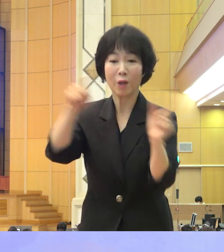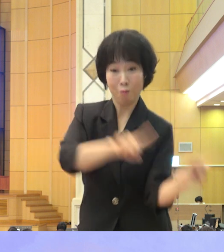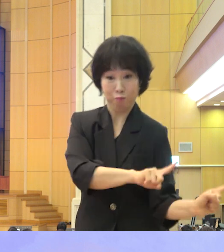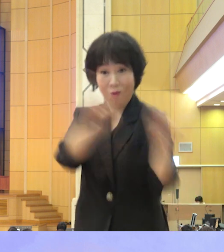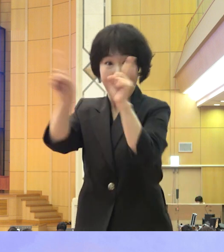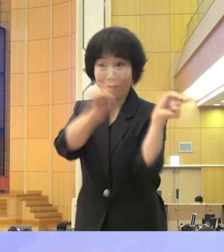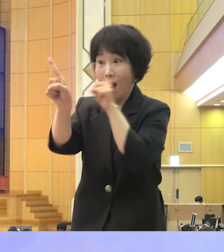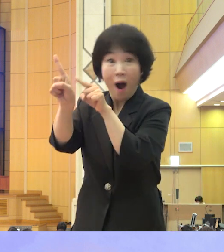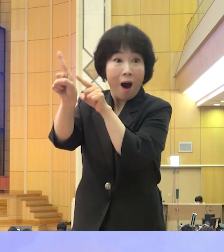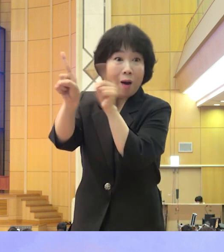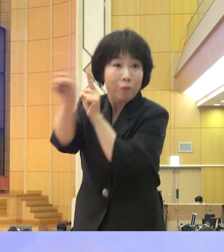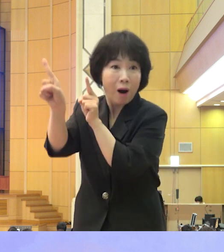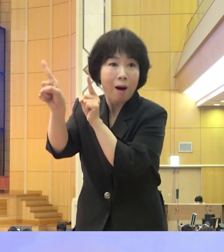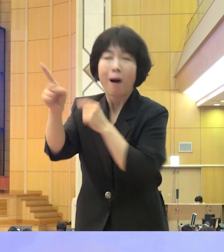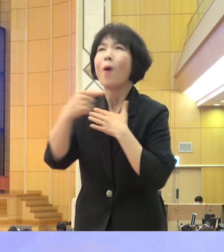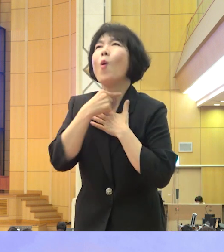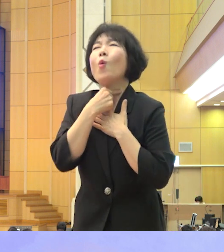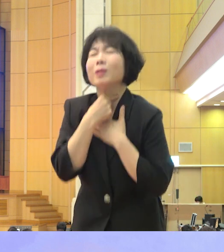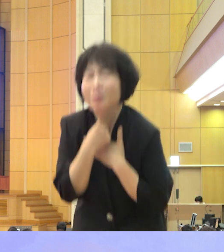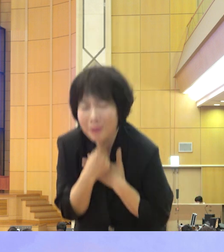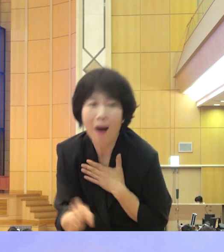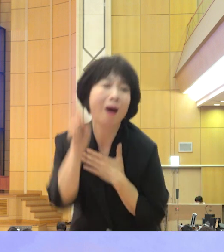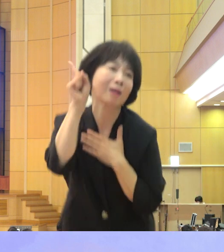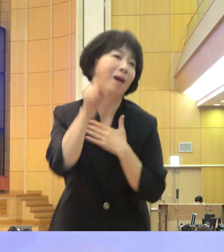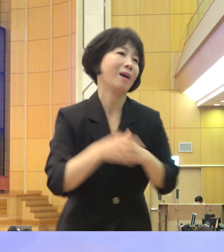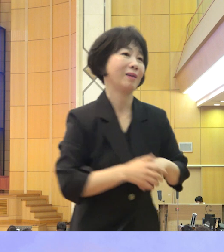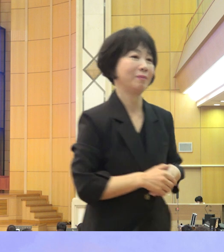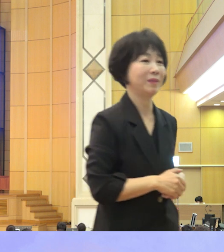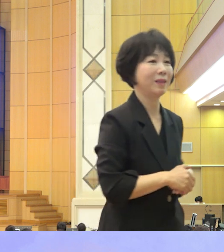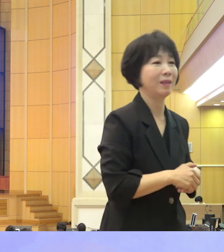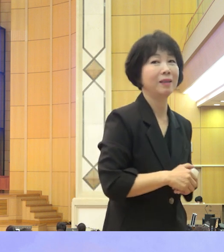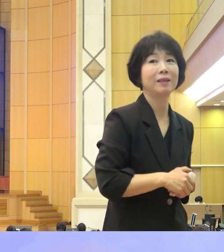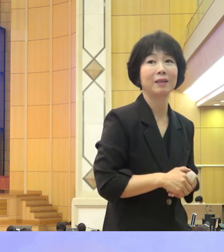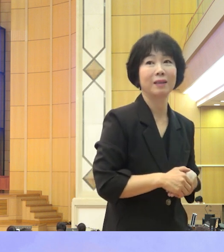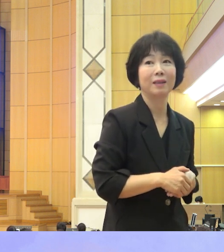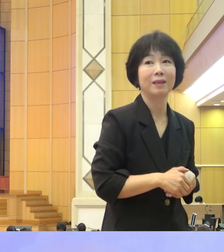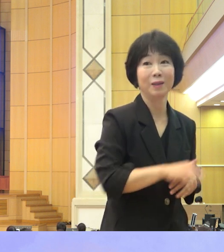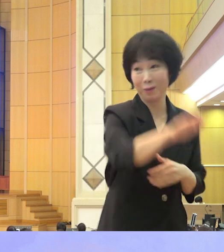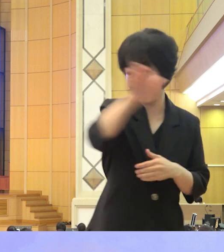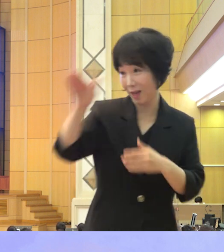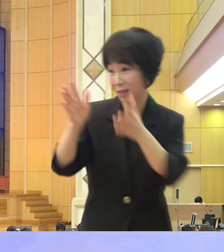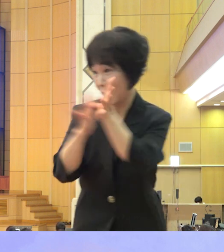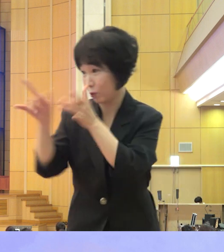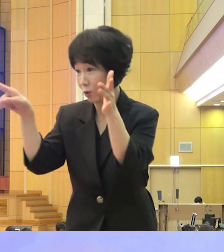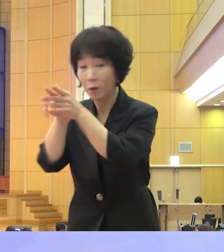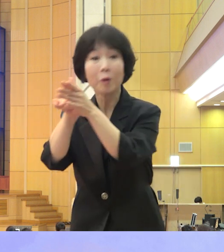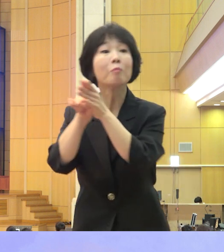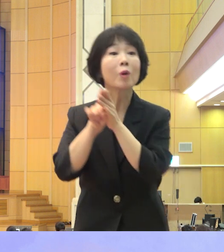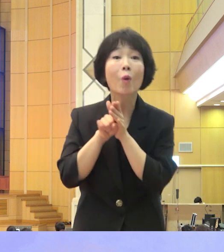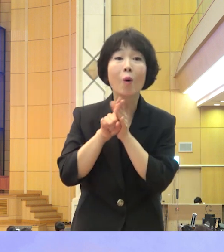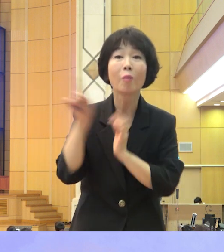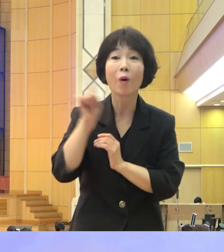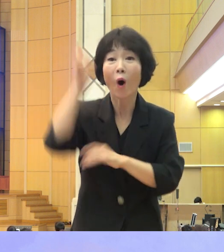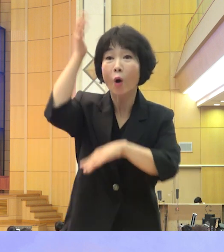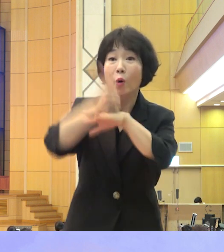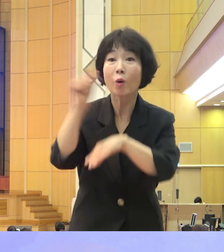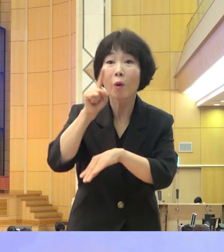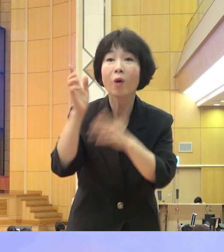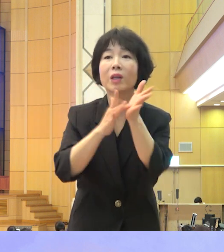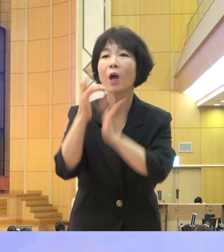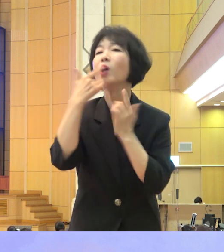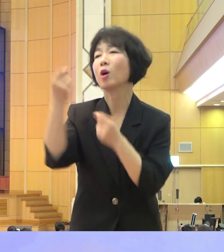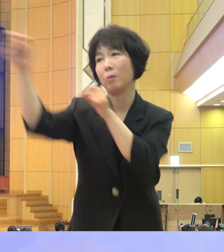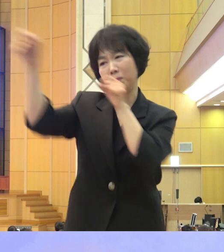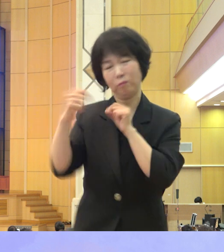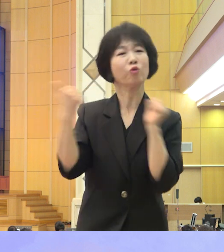가운데 부활에 이르려 하노니. 할렐루야. 우리는 예수 믿고 결론적으로는 뭐냐?